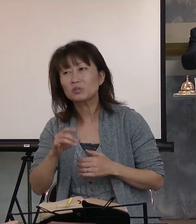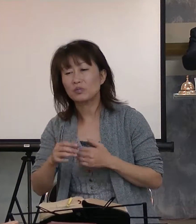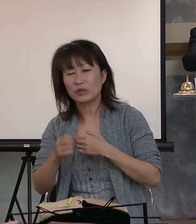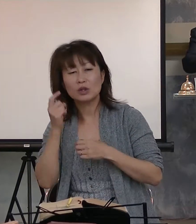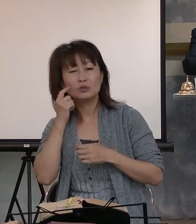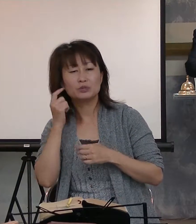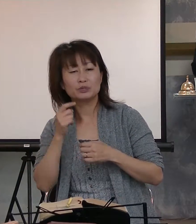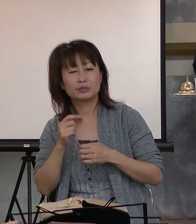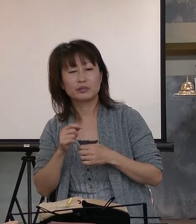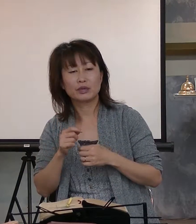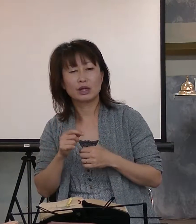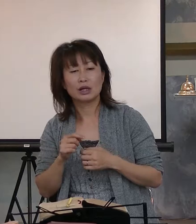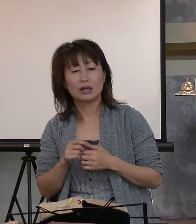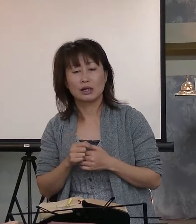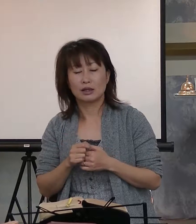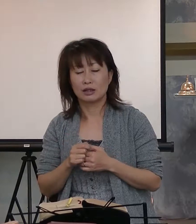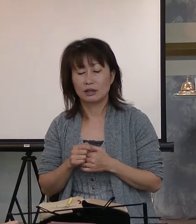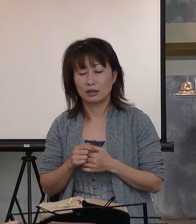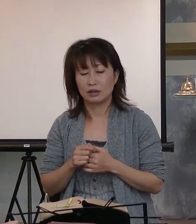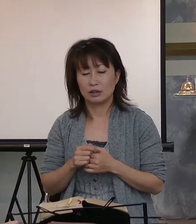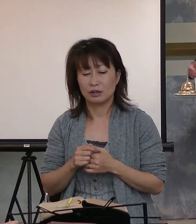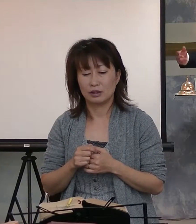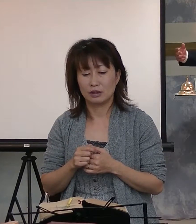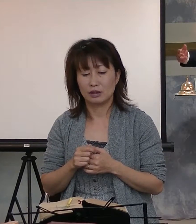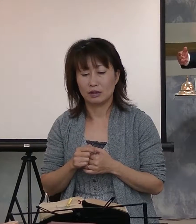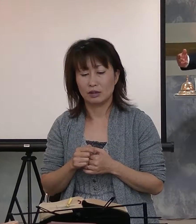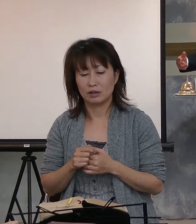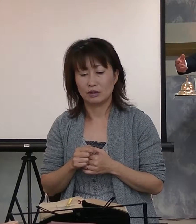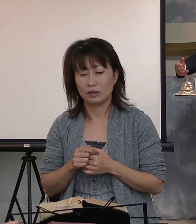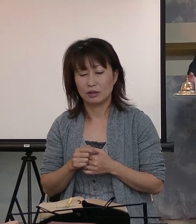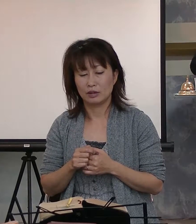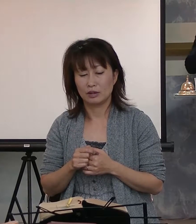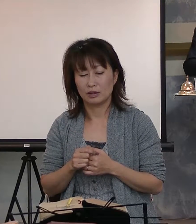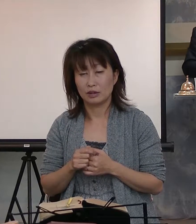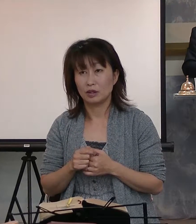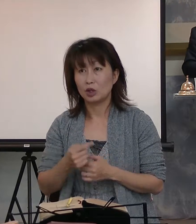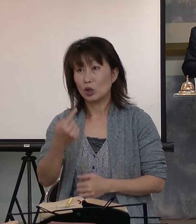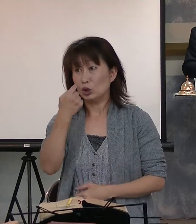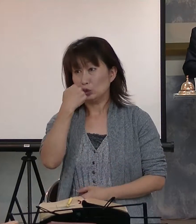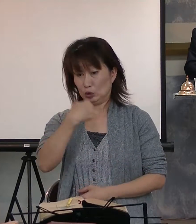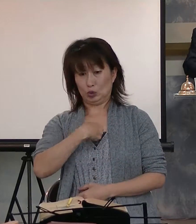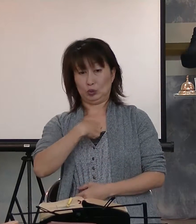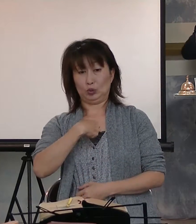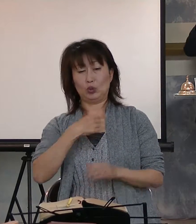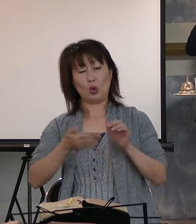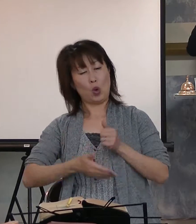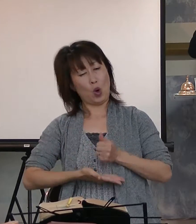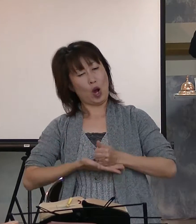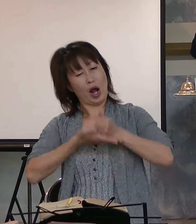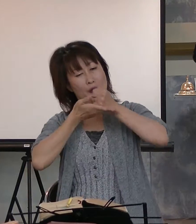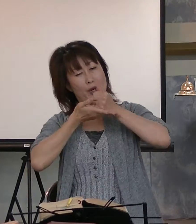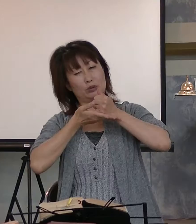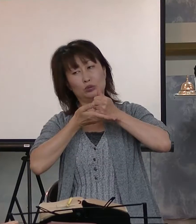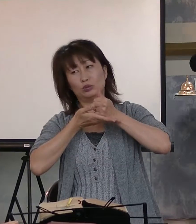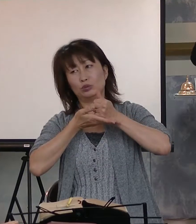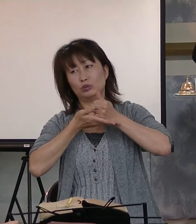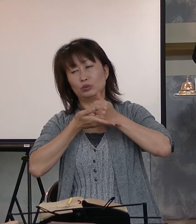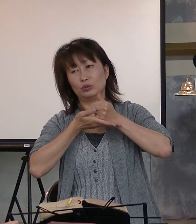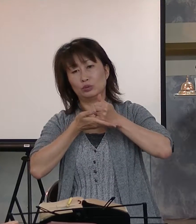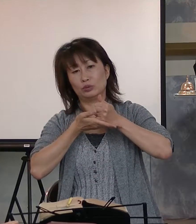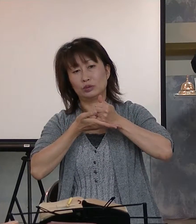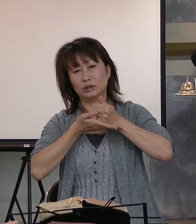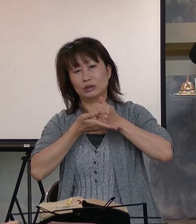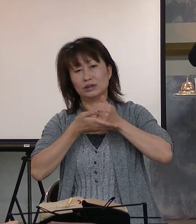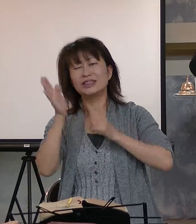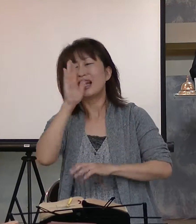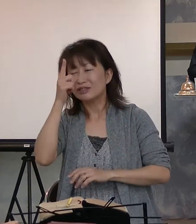で献金をするか、自分を崇めるじゃなくて、神様によって自分がこんなに